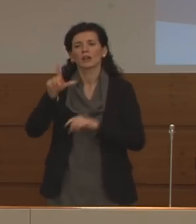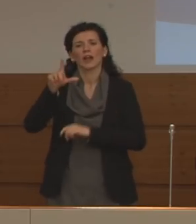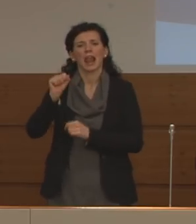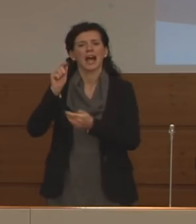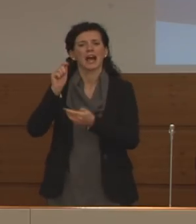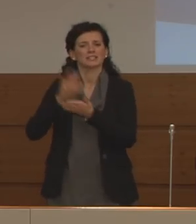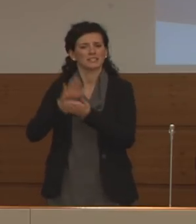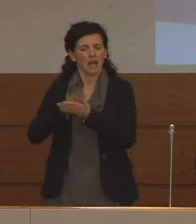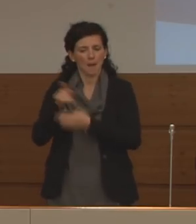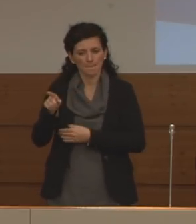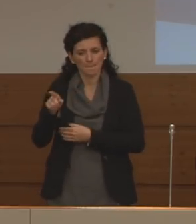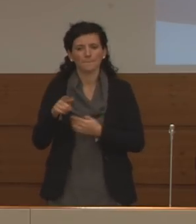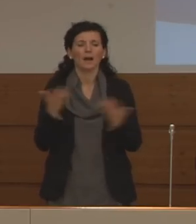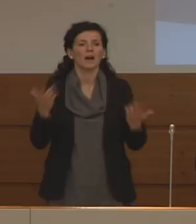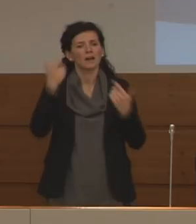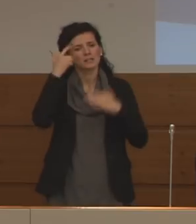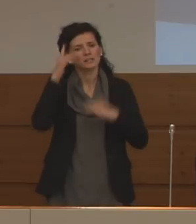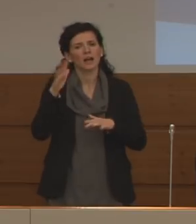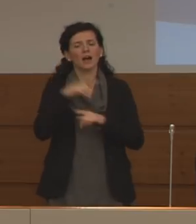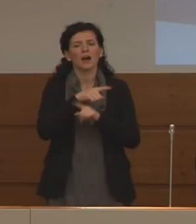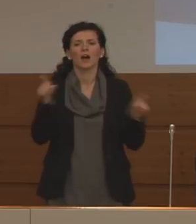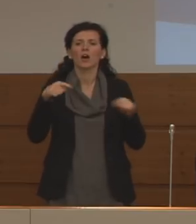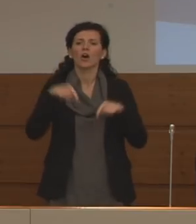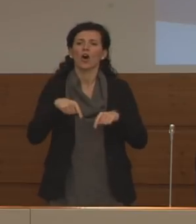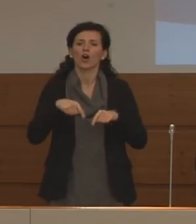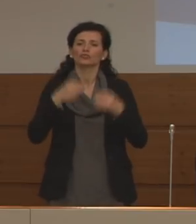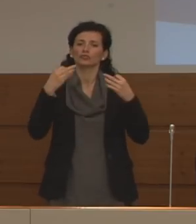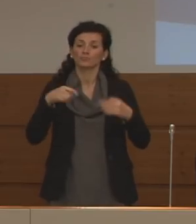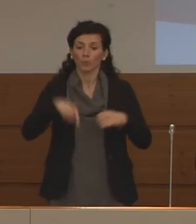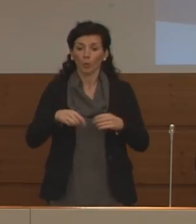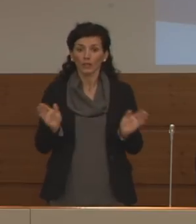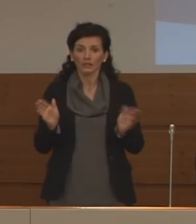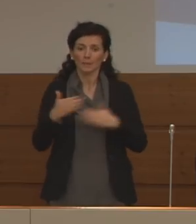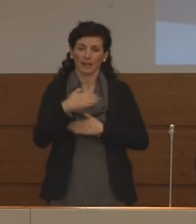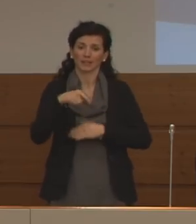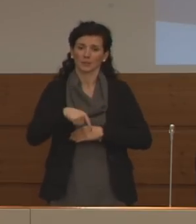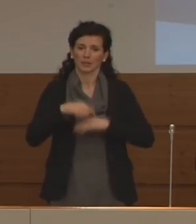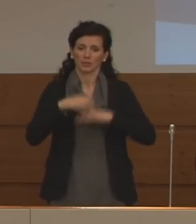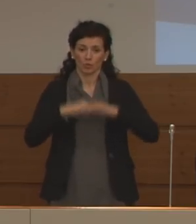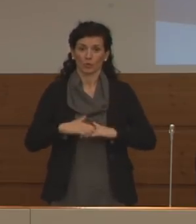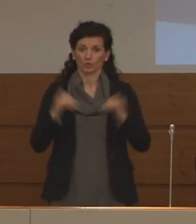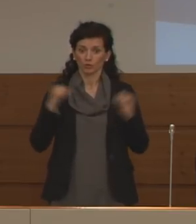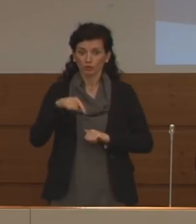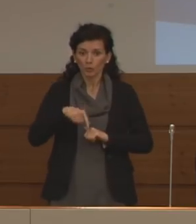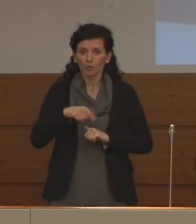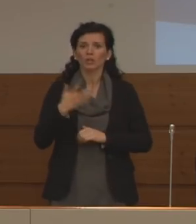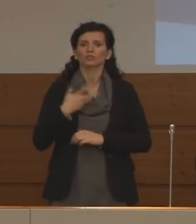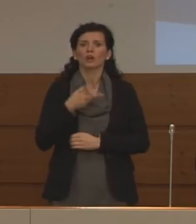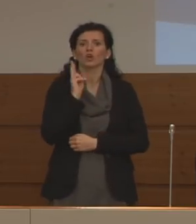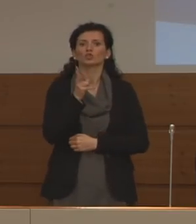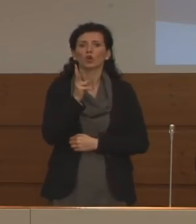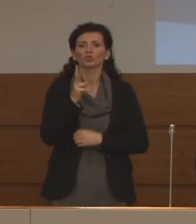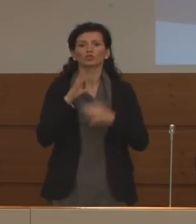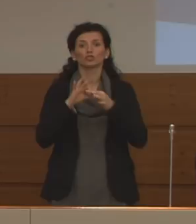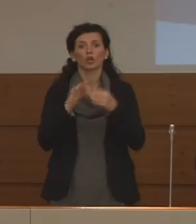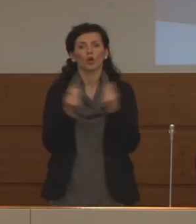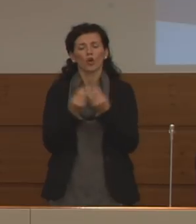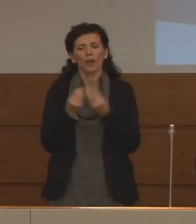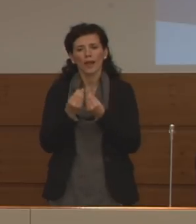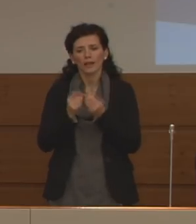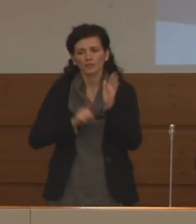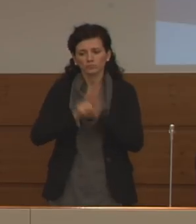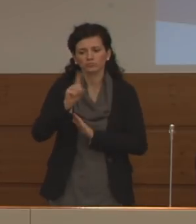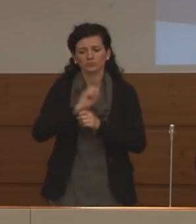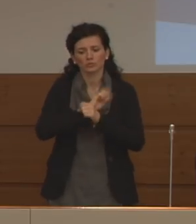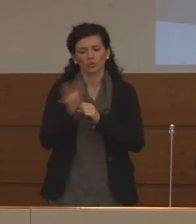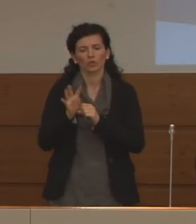abbiamo registrato anche nel nostro dipartimento xii colleghi che sono risultati positivi